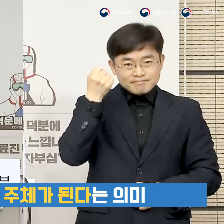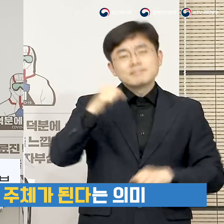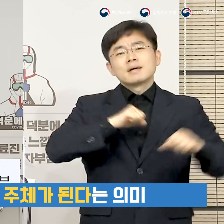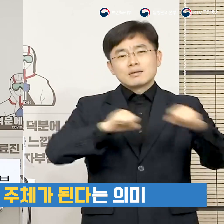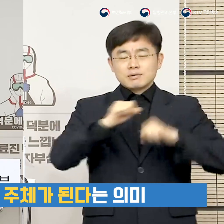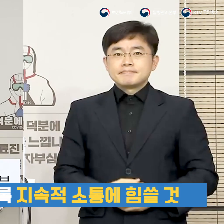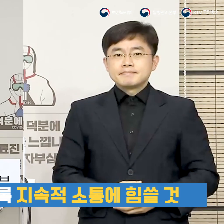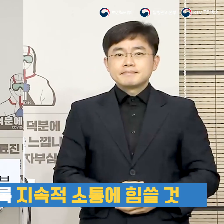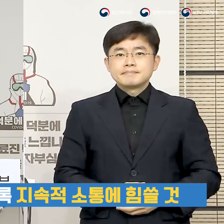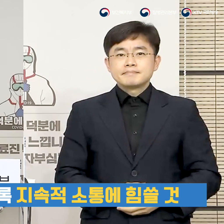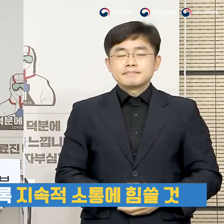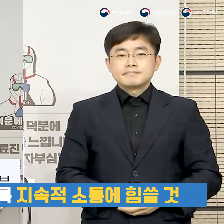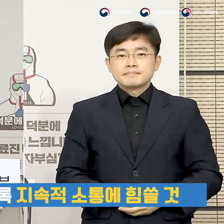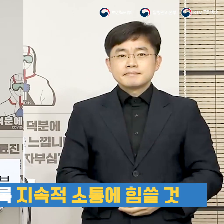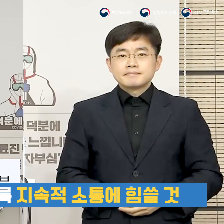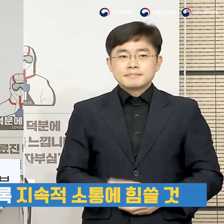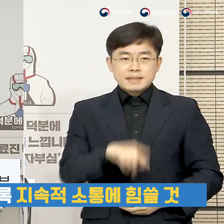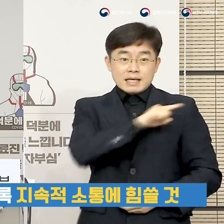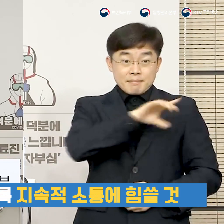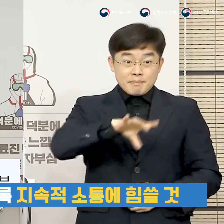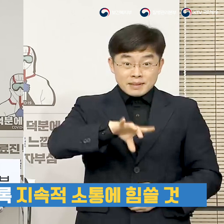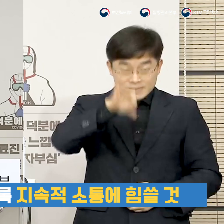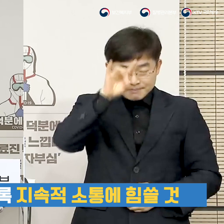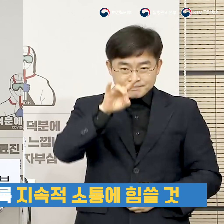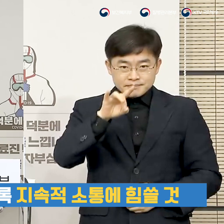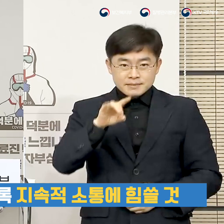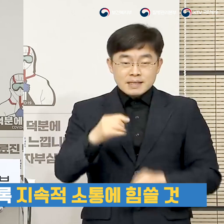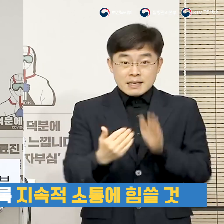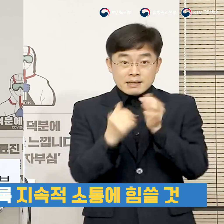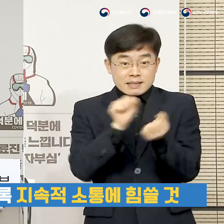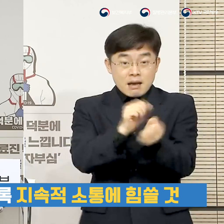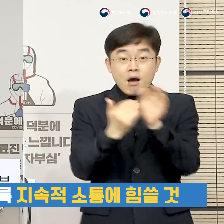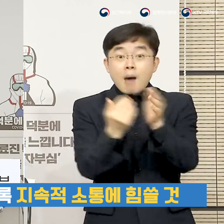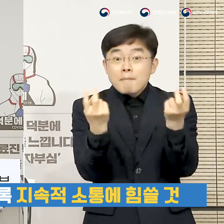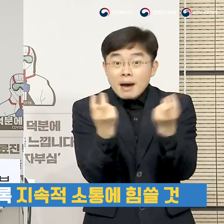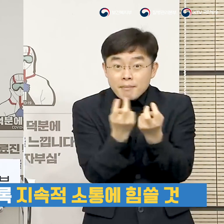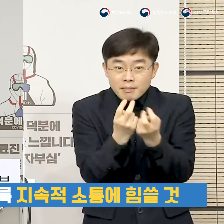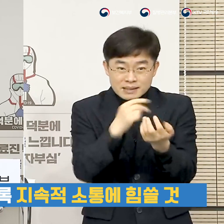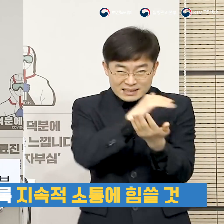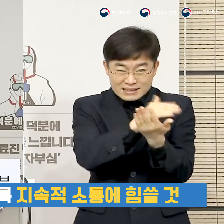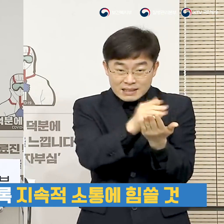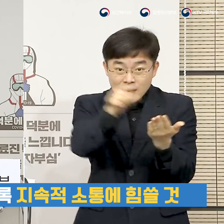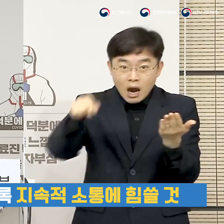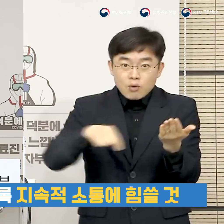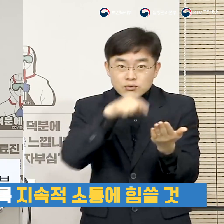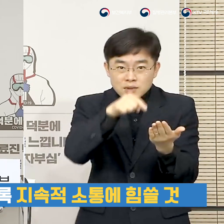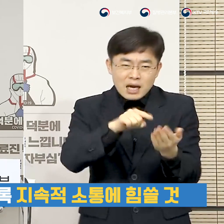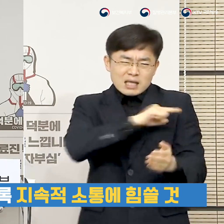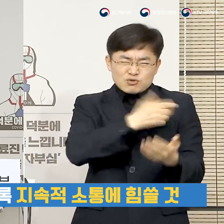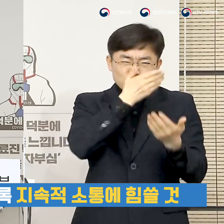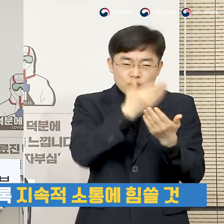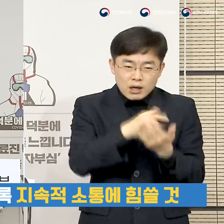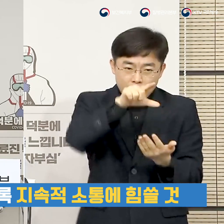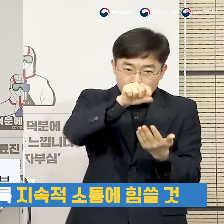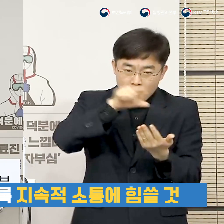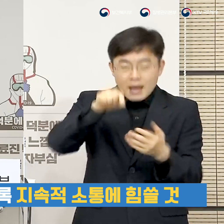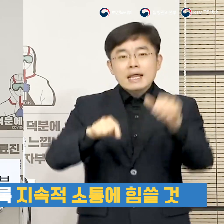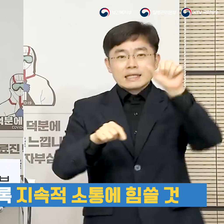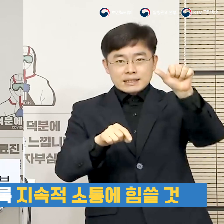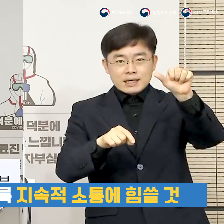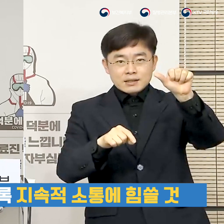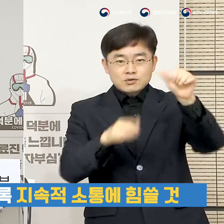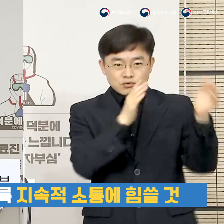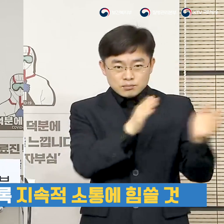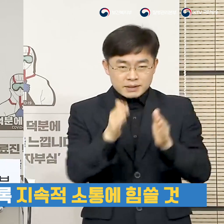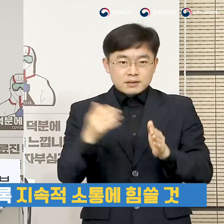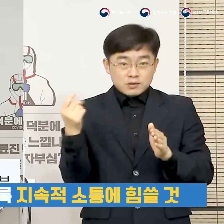된다는 의미입니다. 먼저 핵심 5대 수칙을 국민들이 잘 숙지하고 실천하실 수 있도록